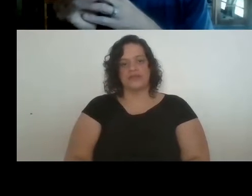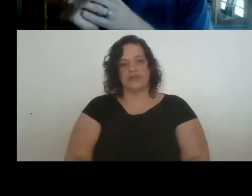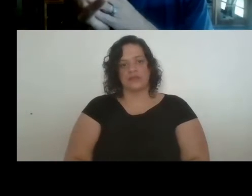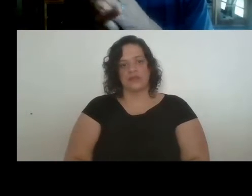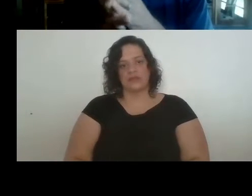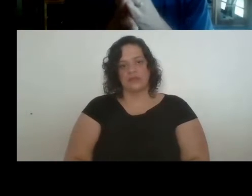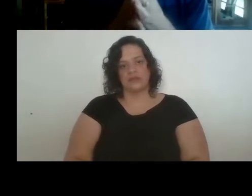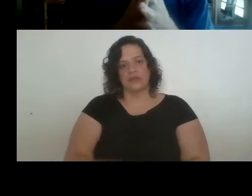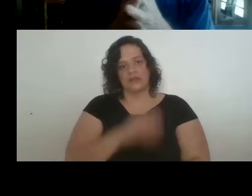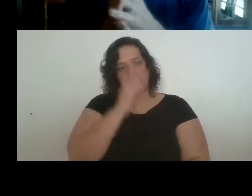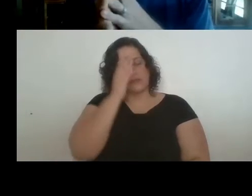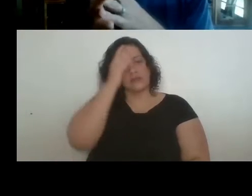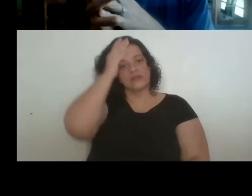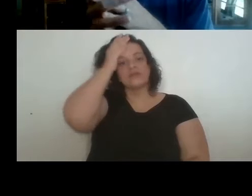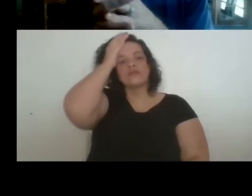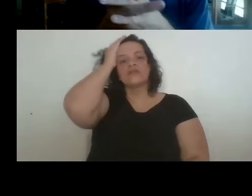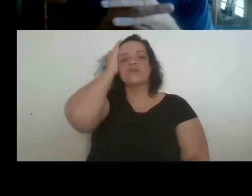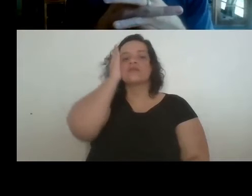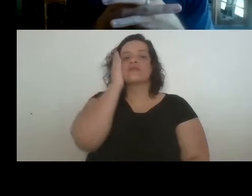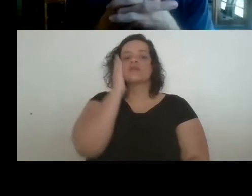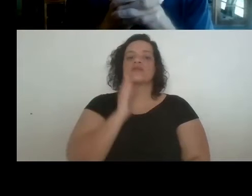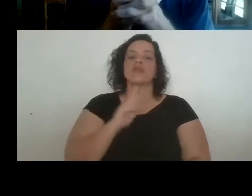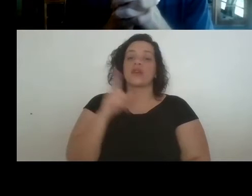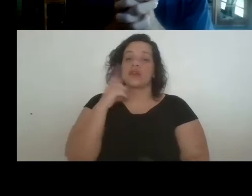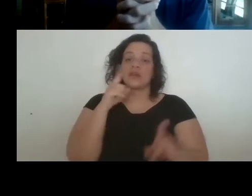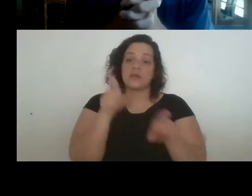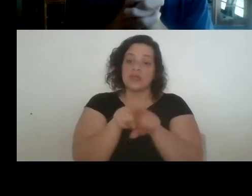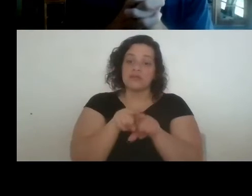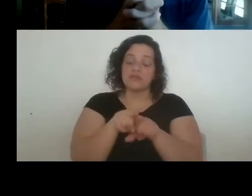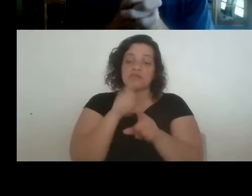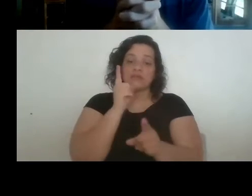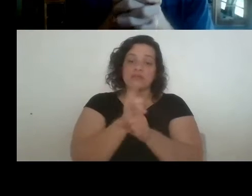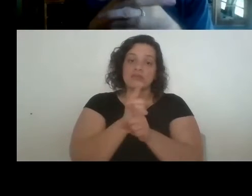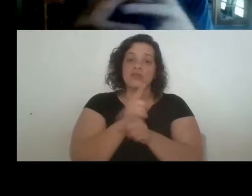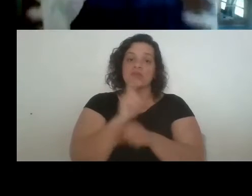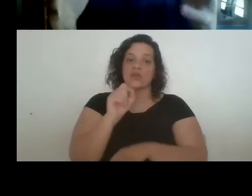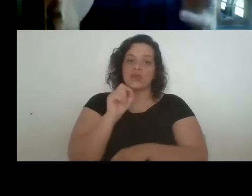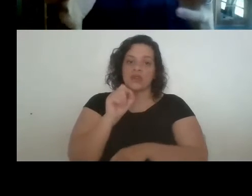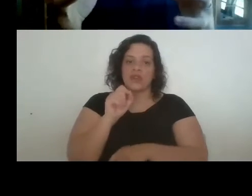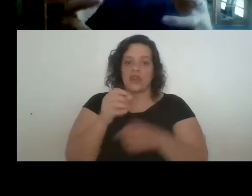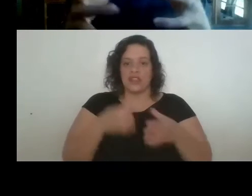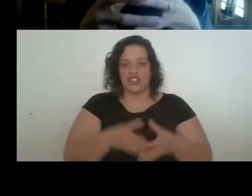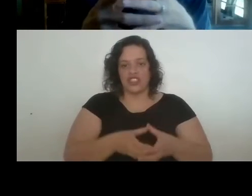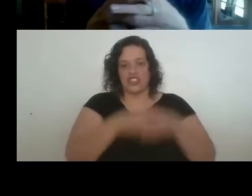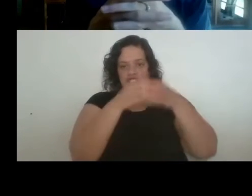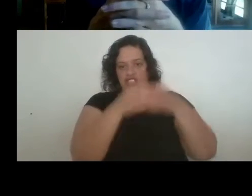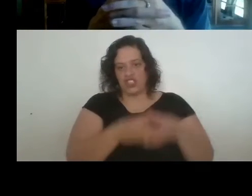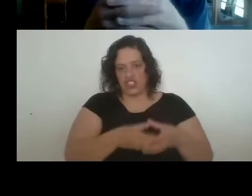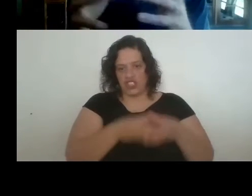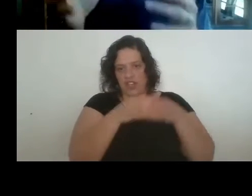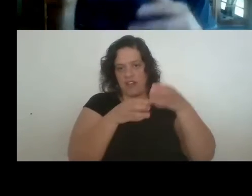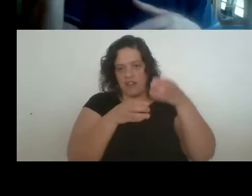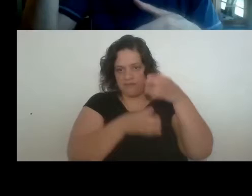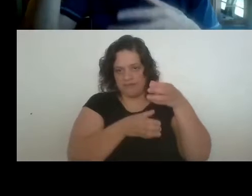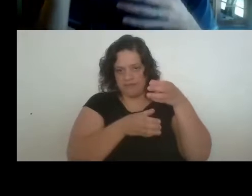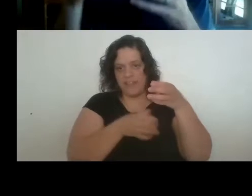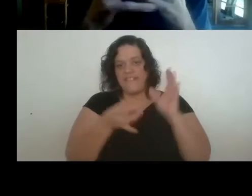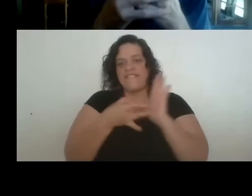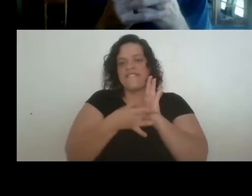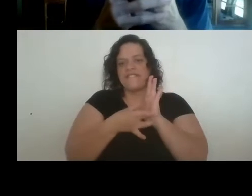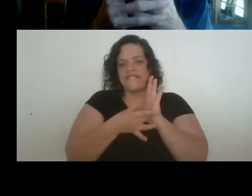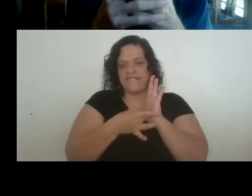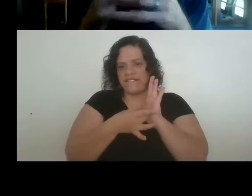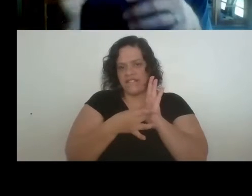Uma outra forma que a gente usa para identificar o tipo de solo é o teste da jarra. Então, a gente pode pegar uma jarra de vidro, como essas